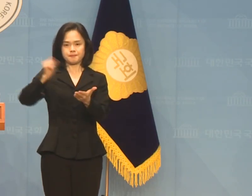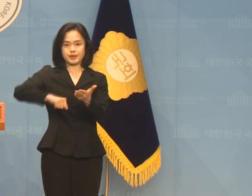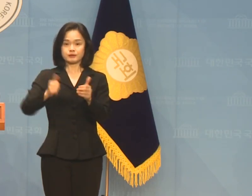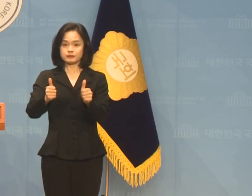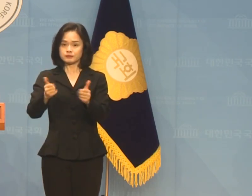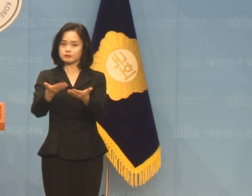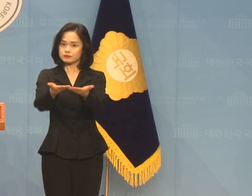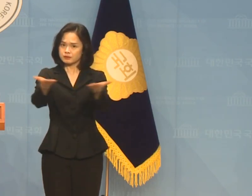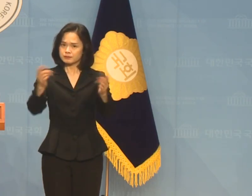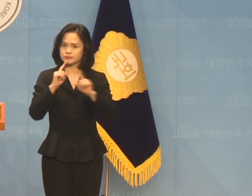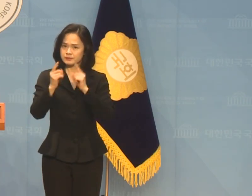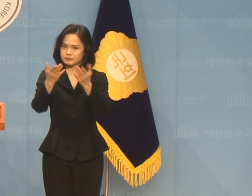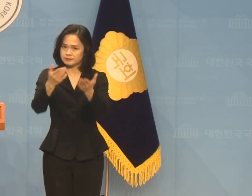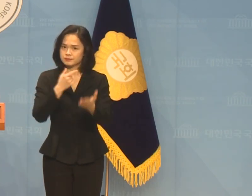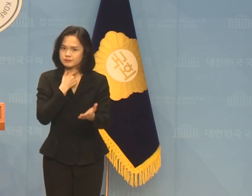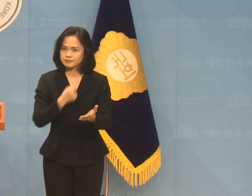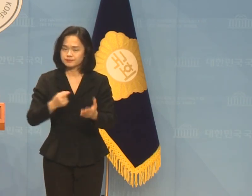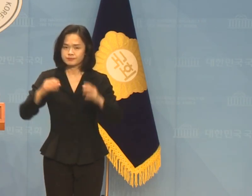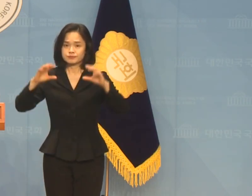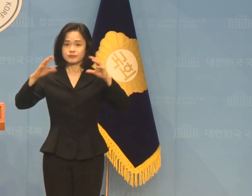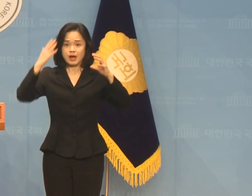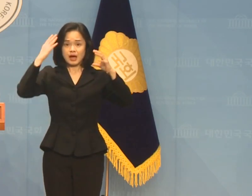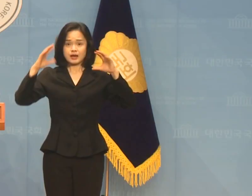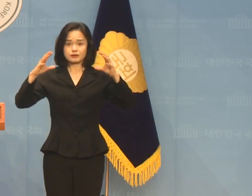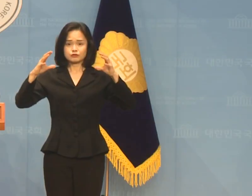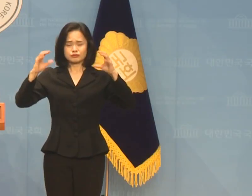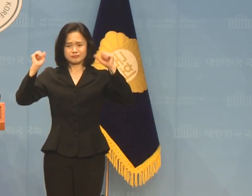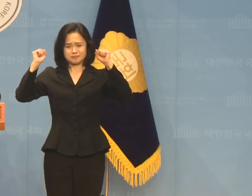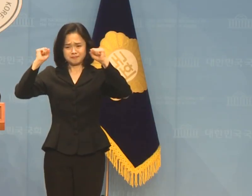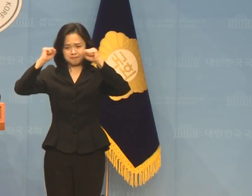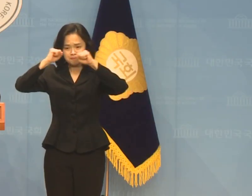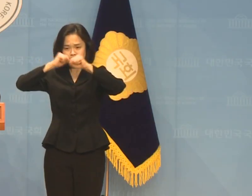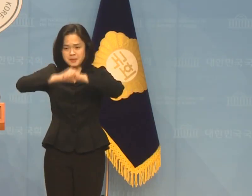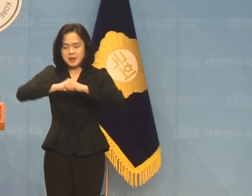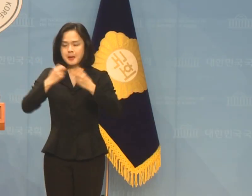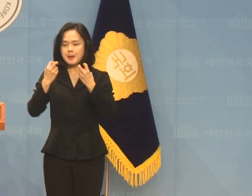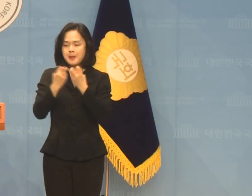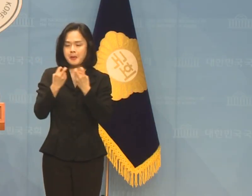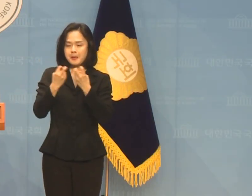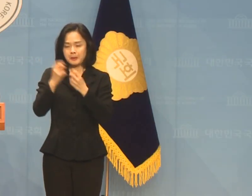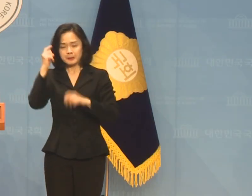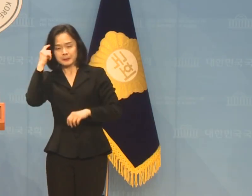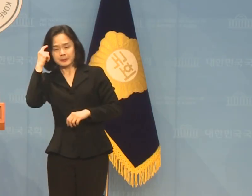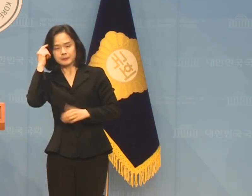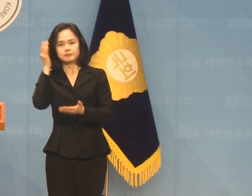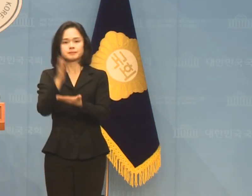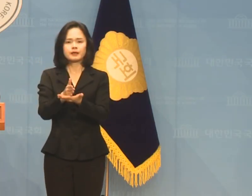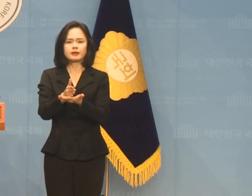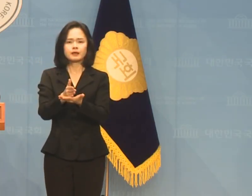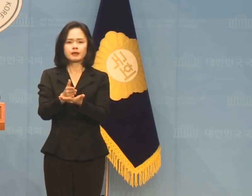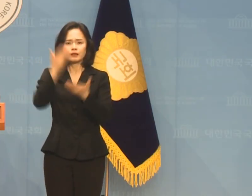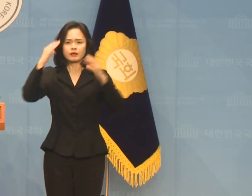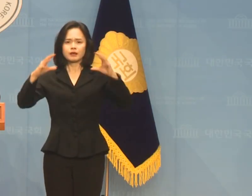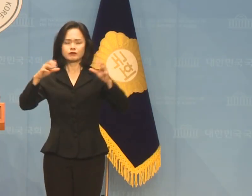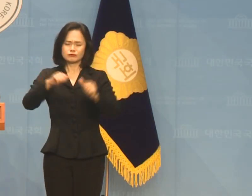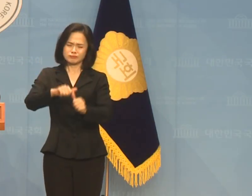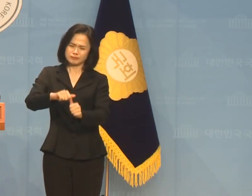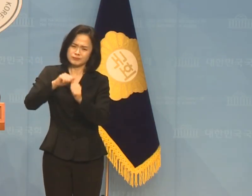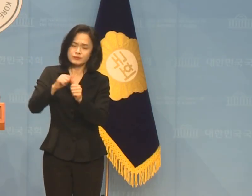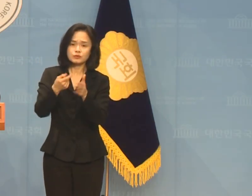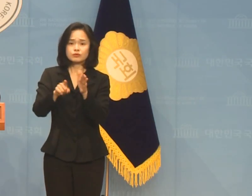나라 망가뜨릴 판단을 하지 마십시오. 나라 살릴 재판을 하십시오. 눈치 보지